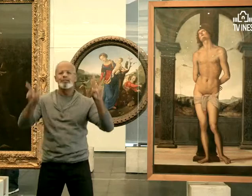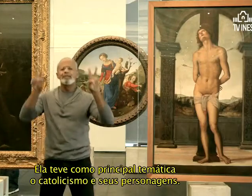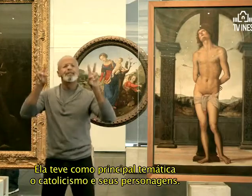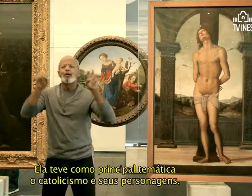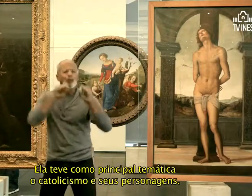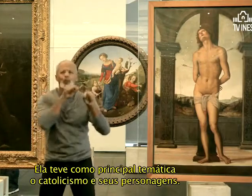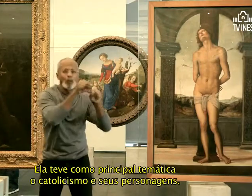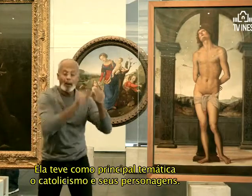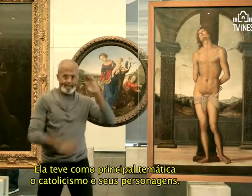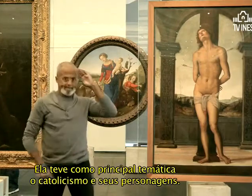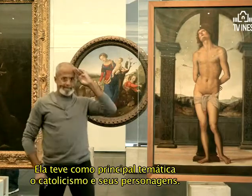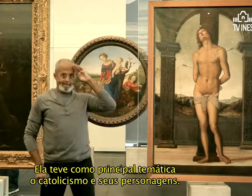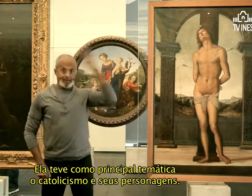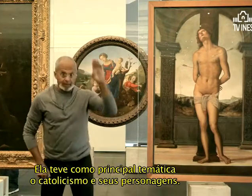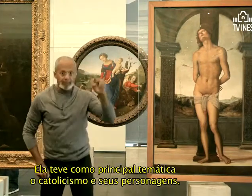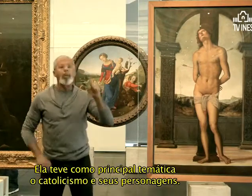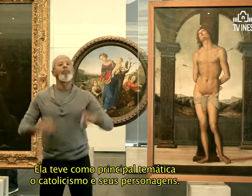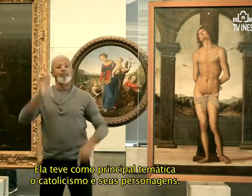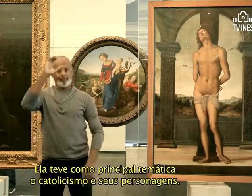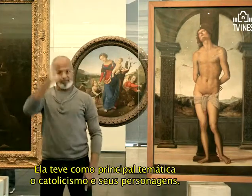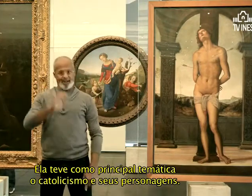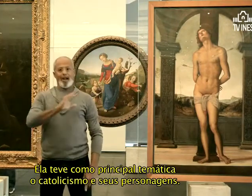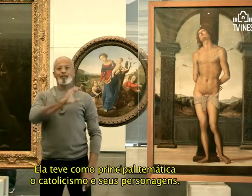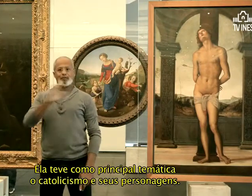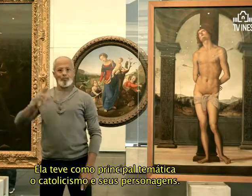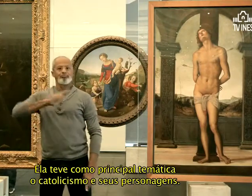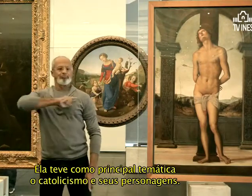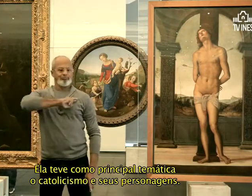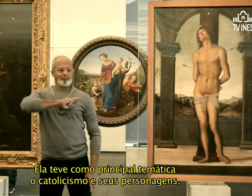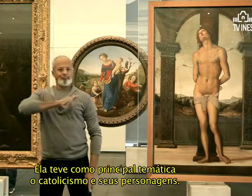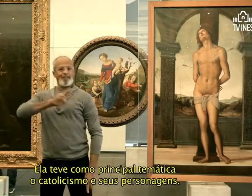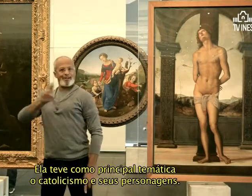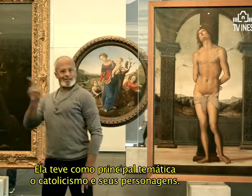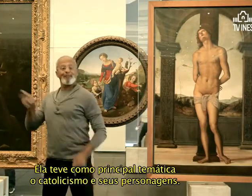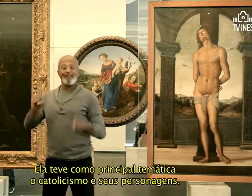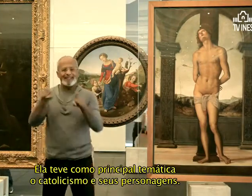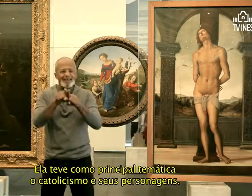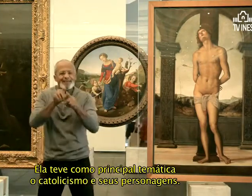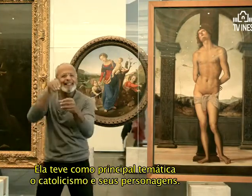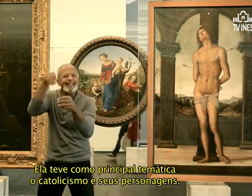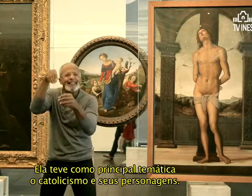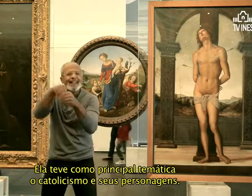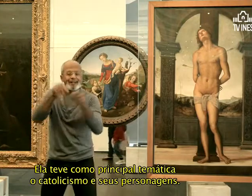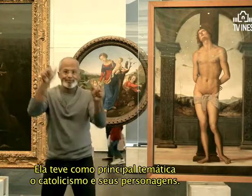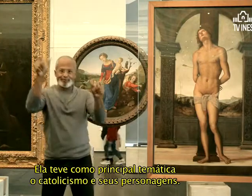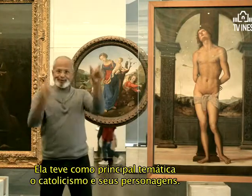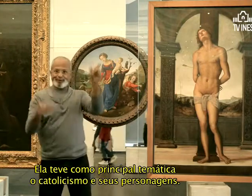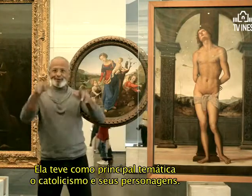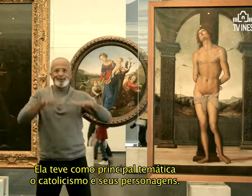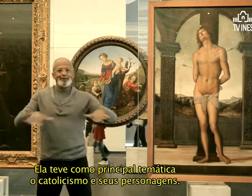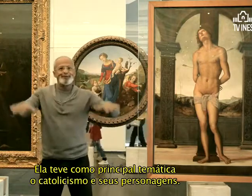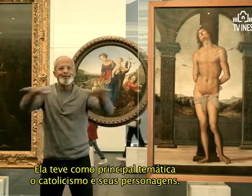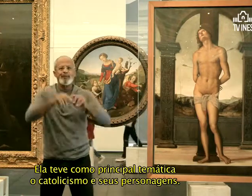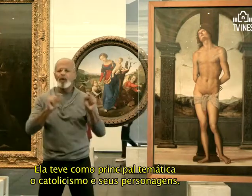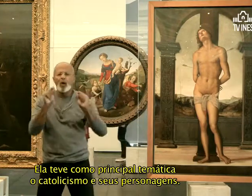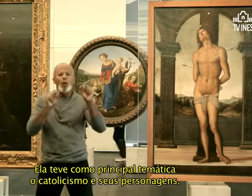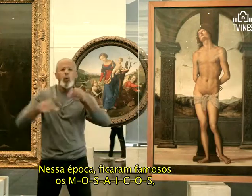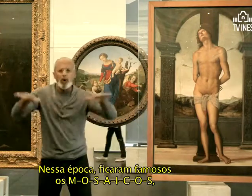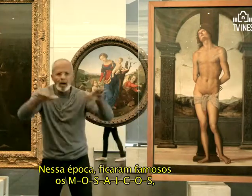Ela teve como principal temática o catolicismo e seus personagens. Nessa